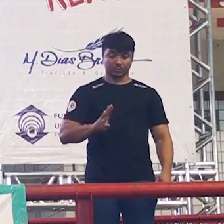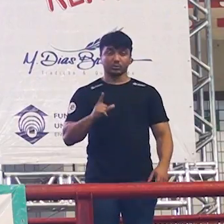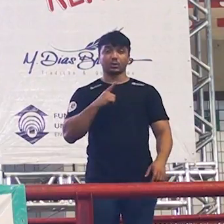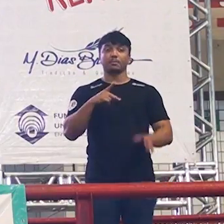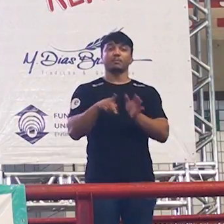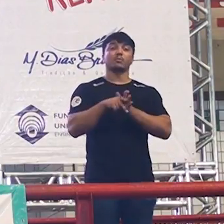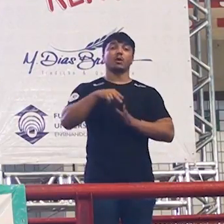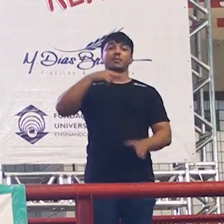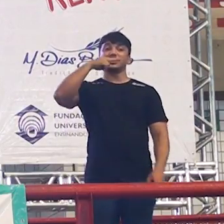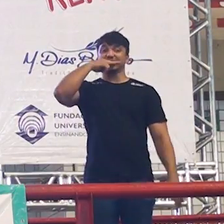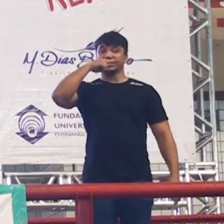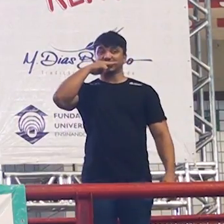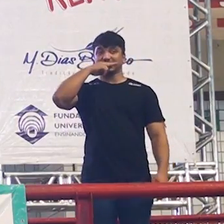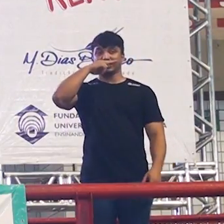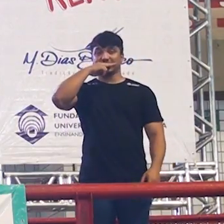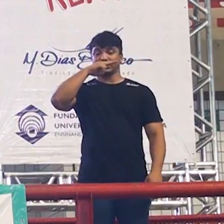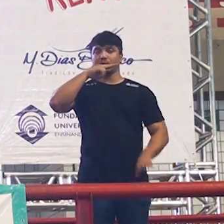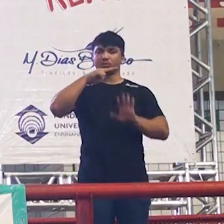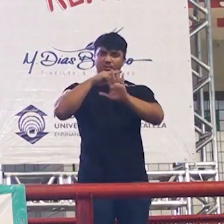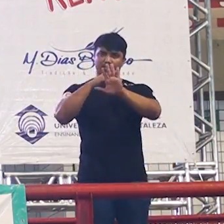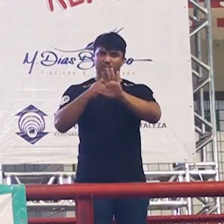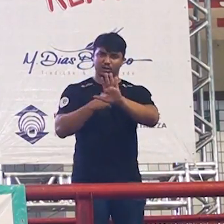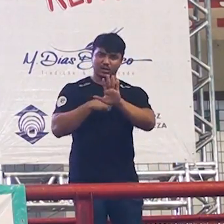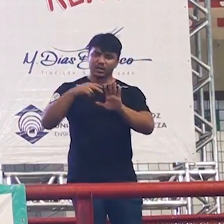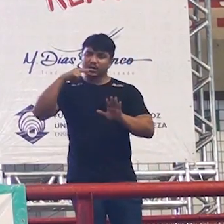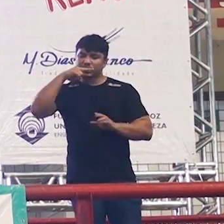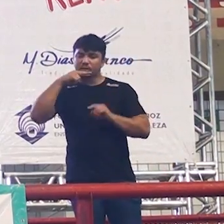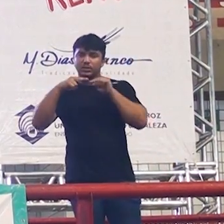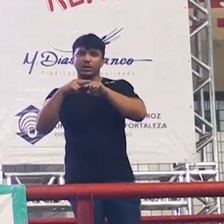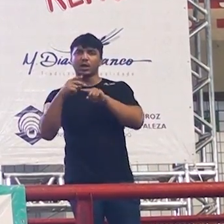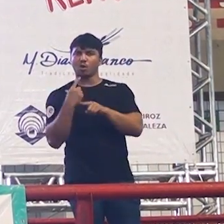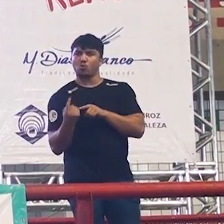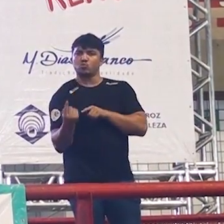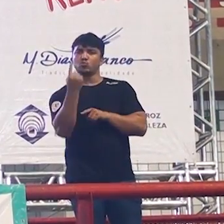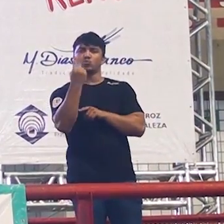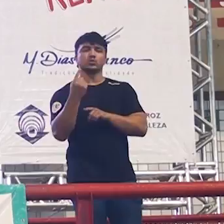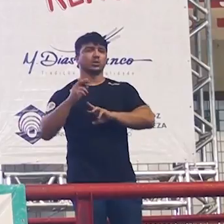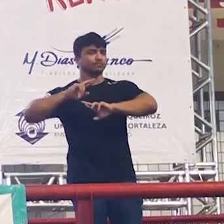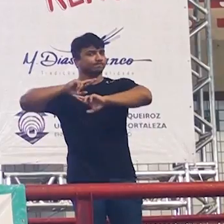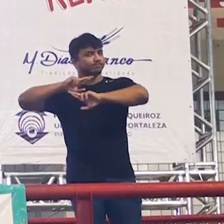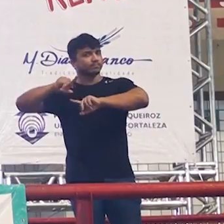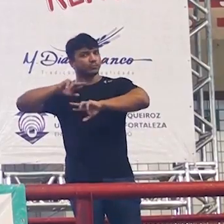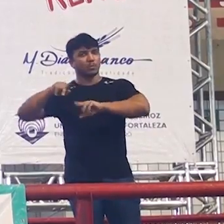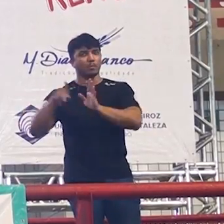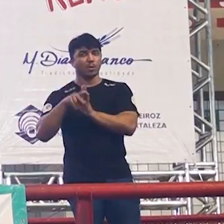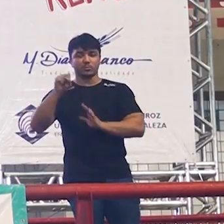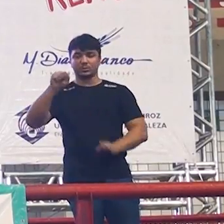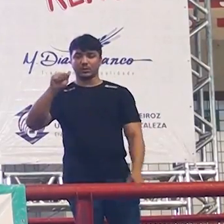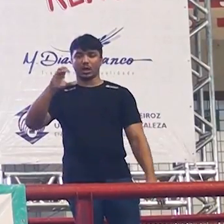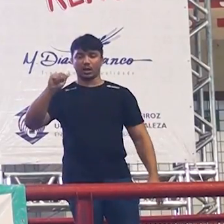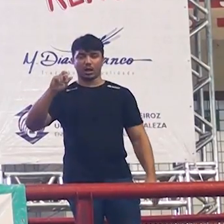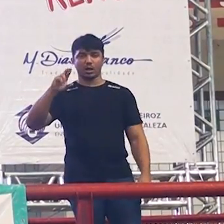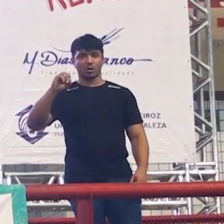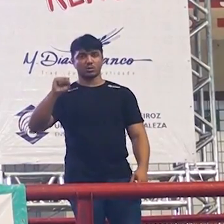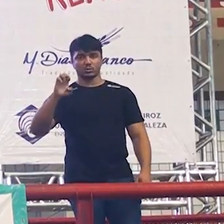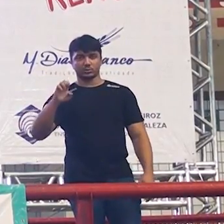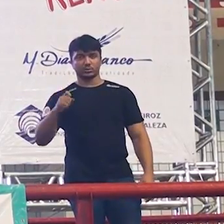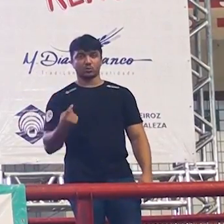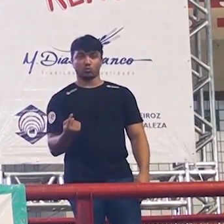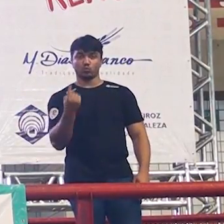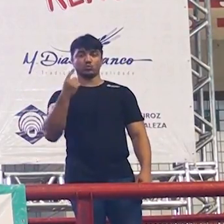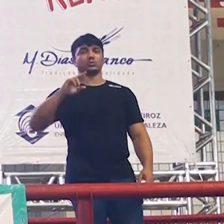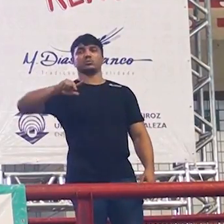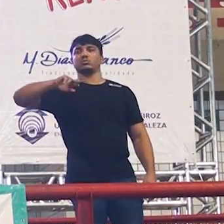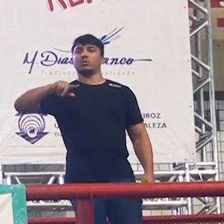da cana-de-açúcar. Mas você sabia que a cana-de-açúcar não é a única fonte de sacarose, a única fonte de açúcar para